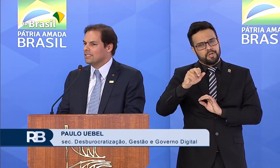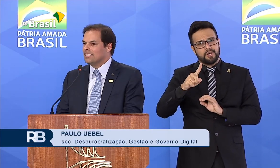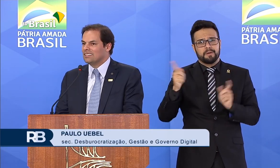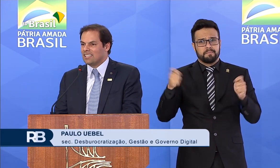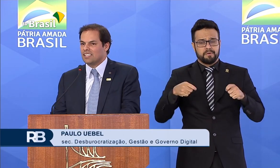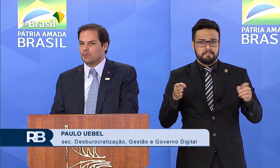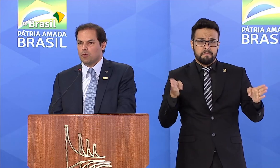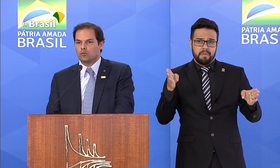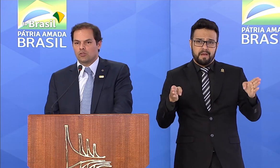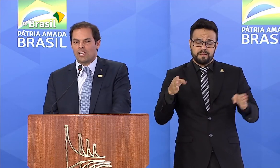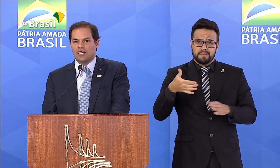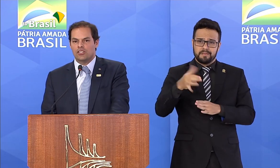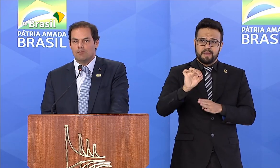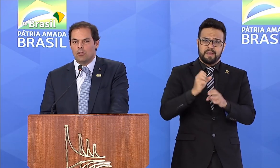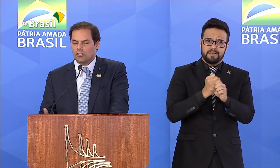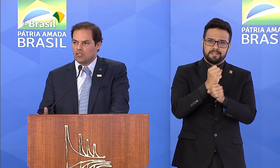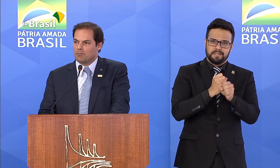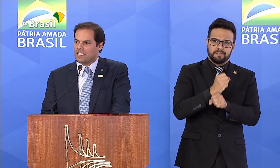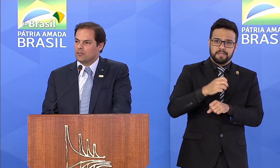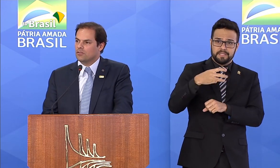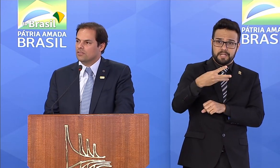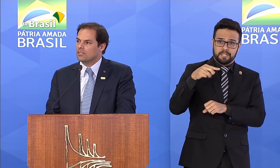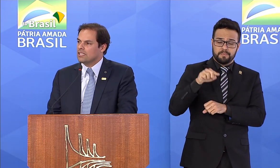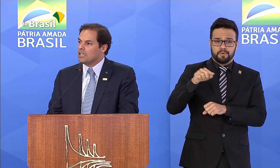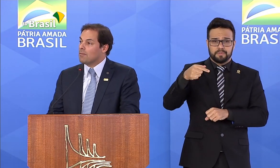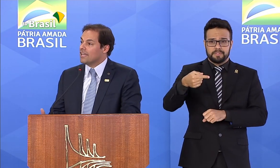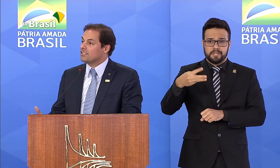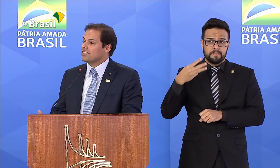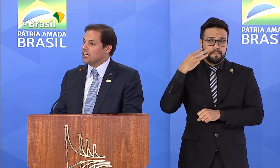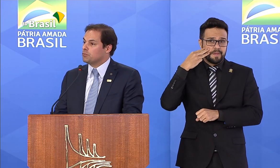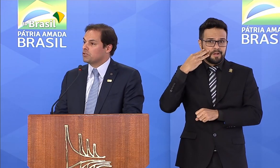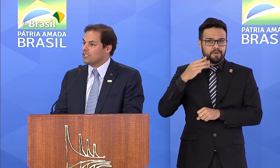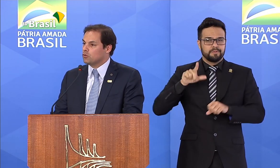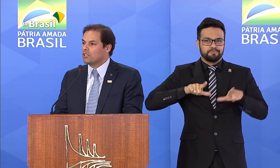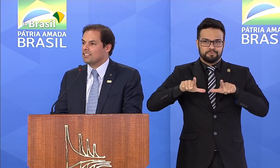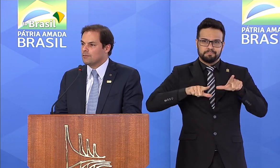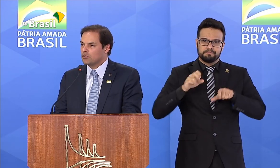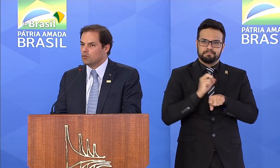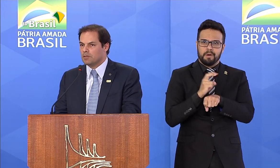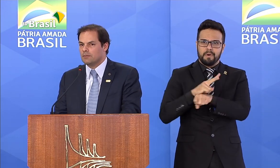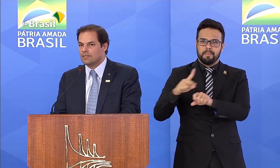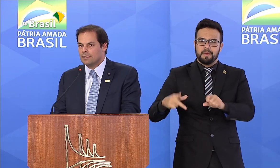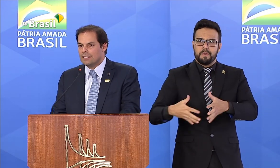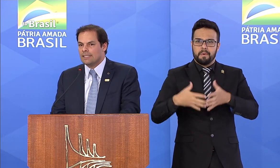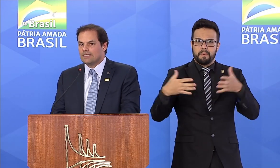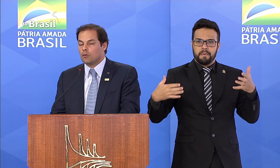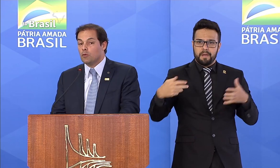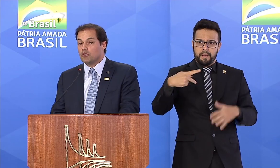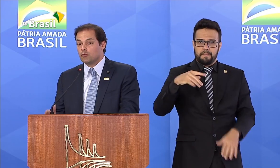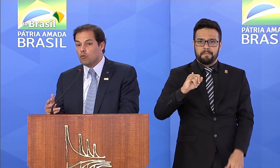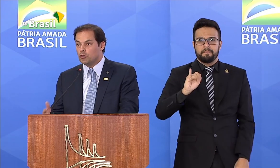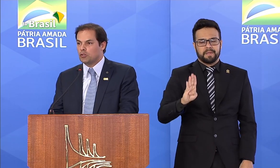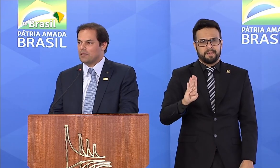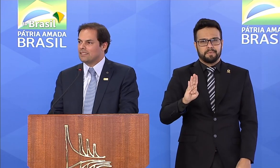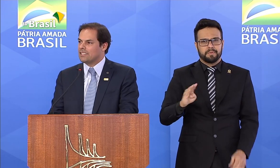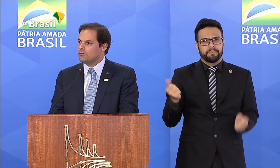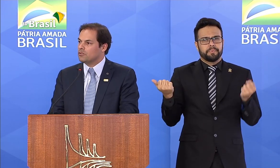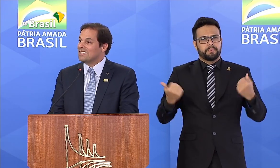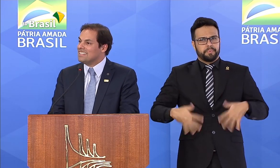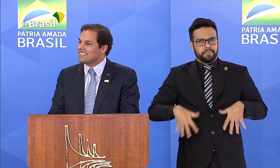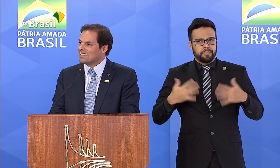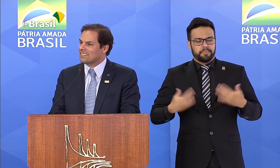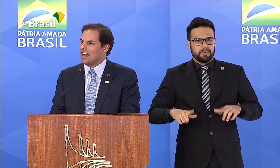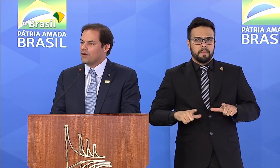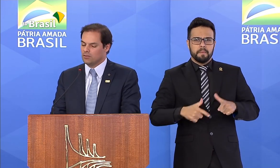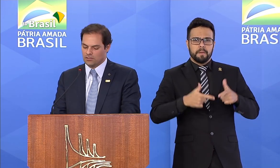anos, 3,7 milhões de empregos e mais de 7% de crescimento no PIB. São números muito expressivos